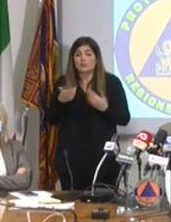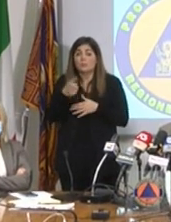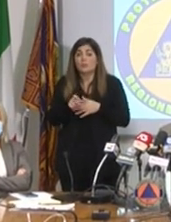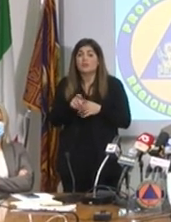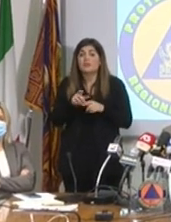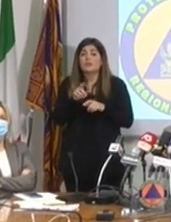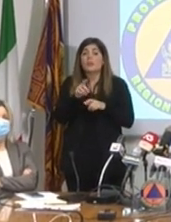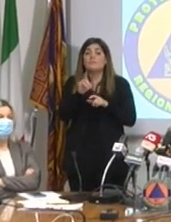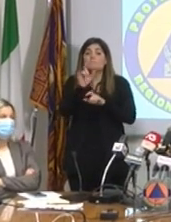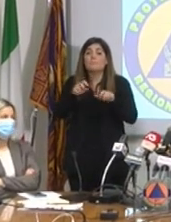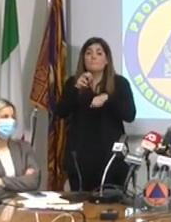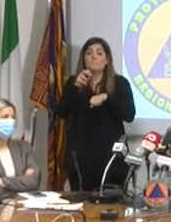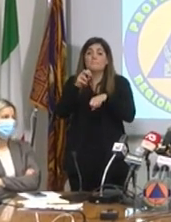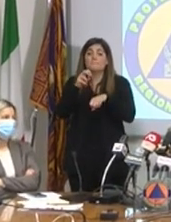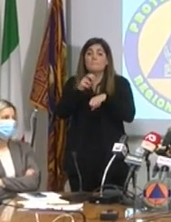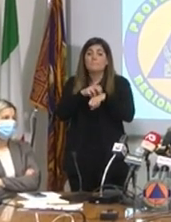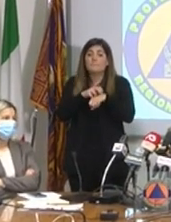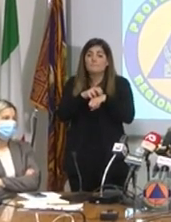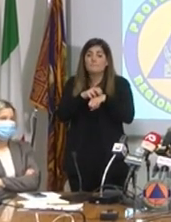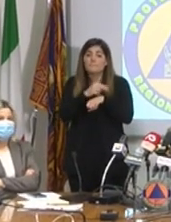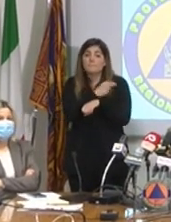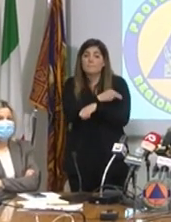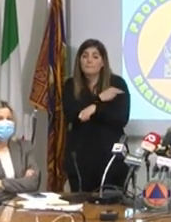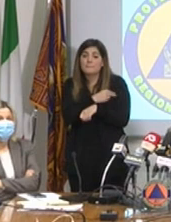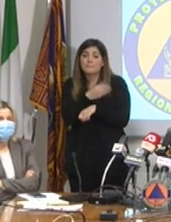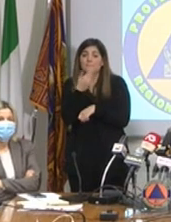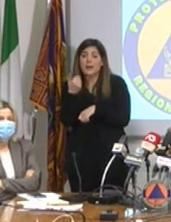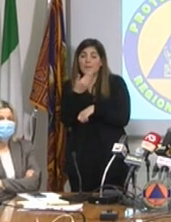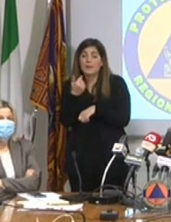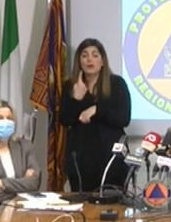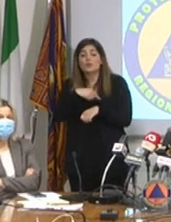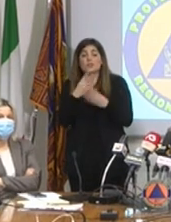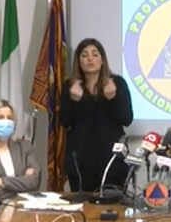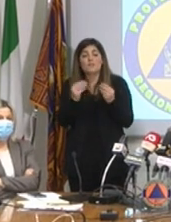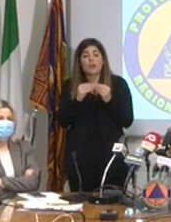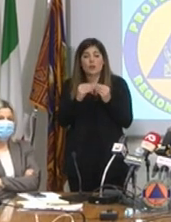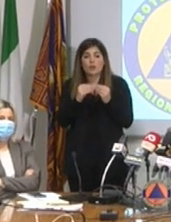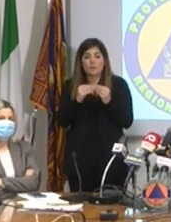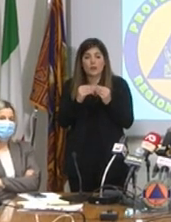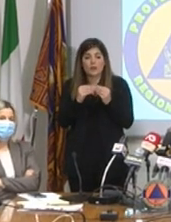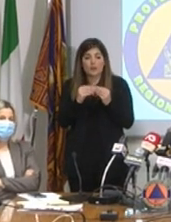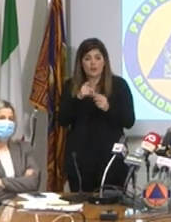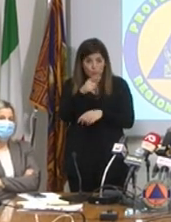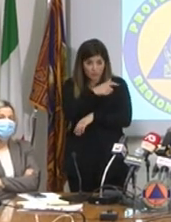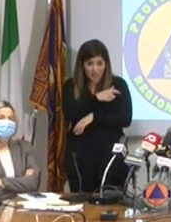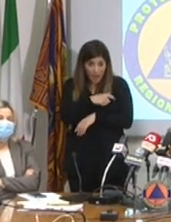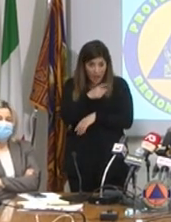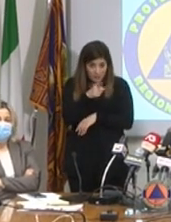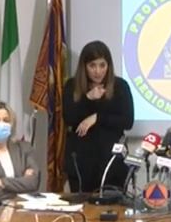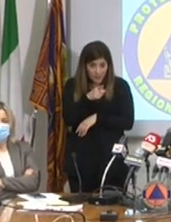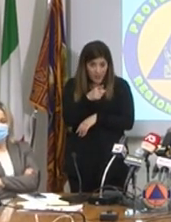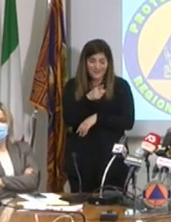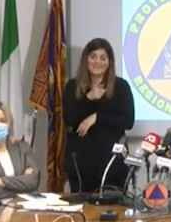la risolviamo? Fare il sindacalista? No, sto riportando quello che dice.